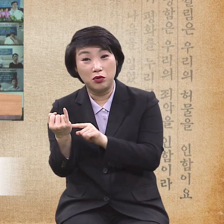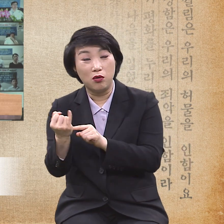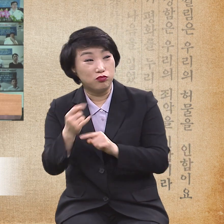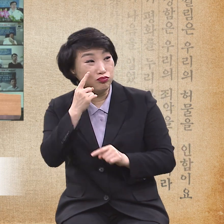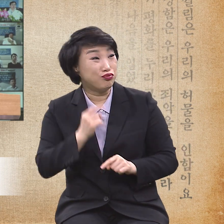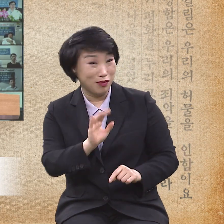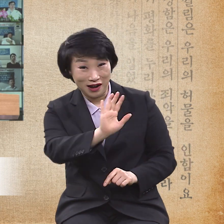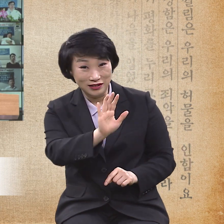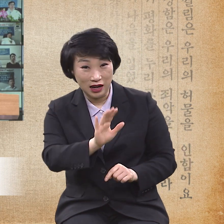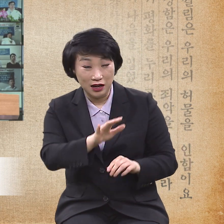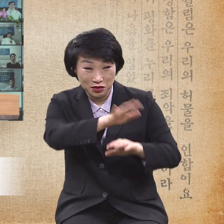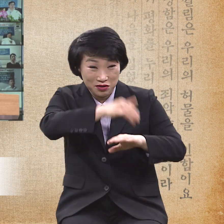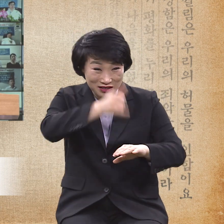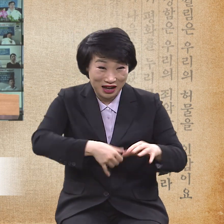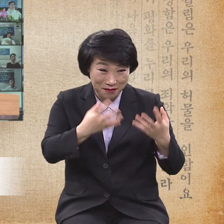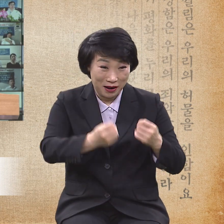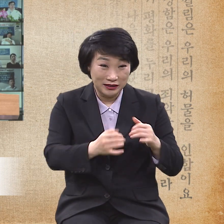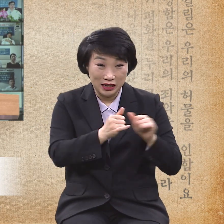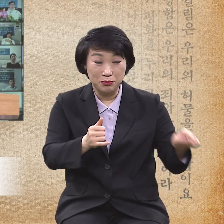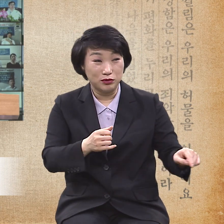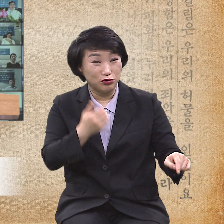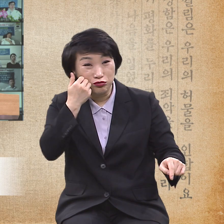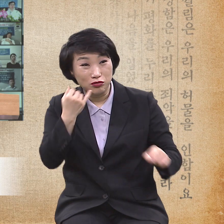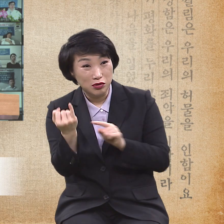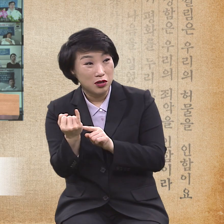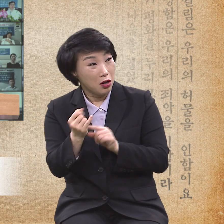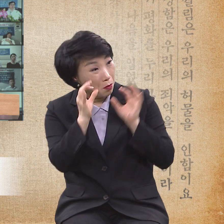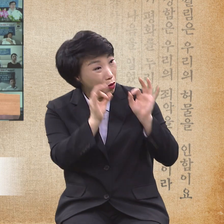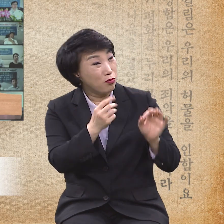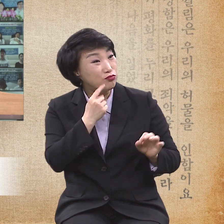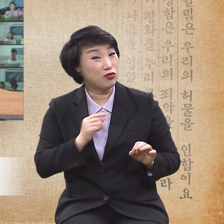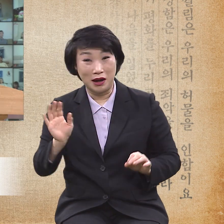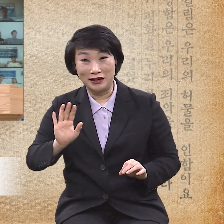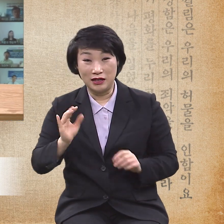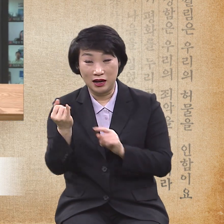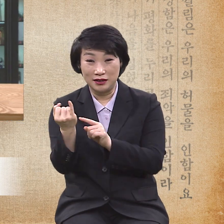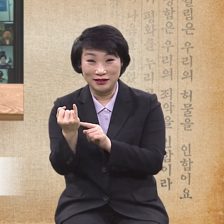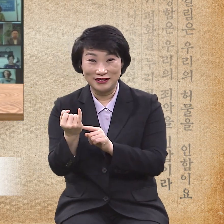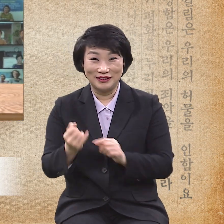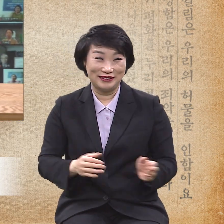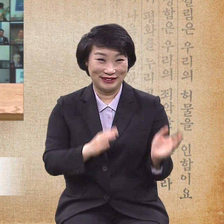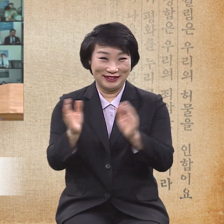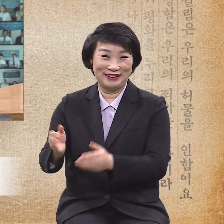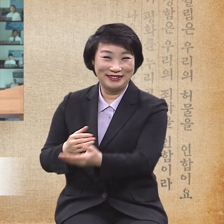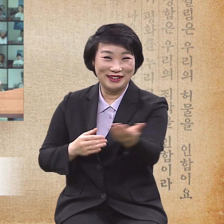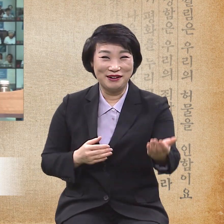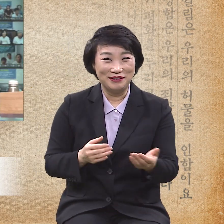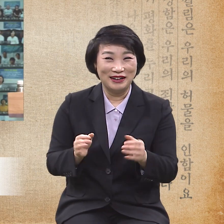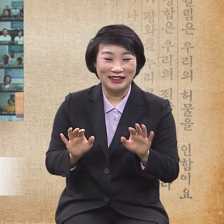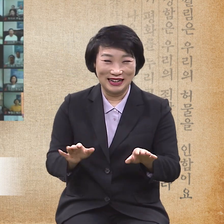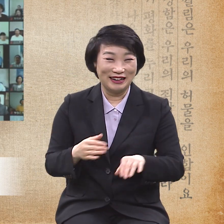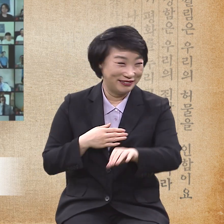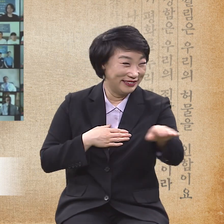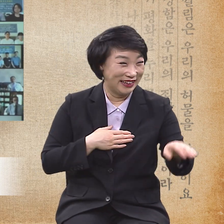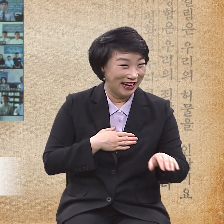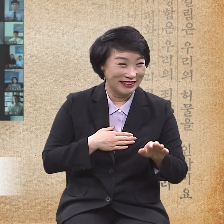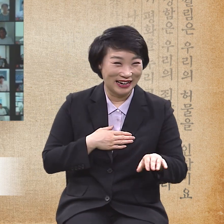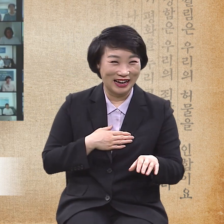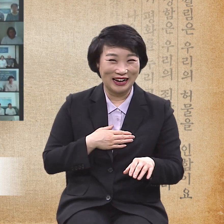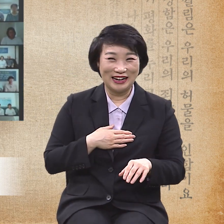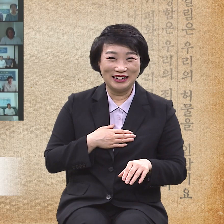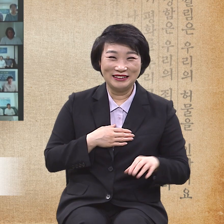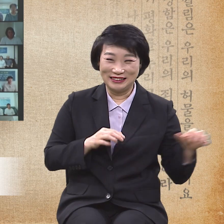예, 농사 많이 있는 사람 부럽지 않아? 예, 한번 물어보자. 복희,